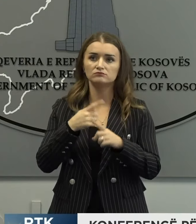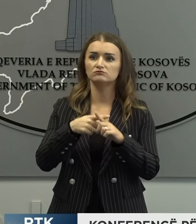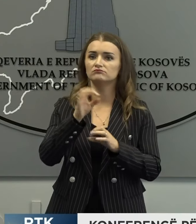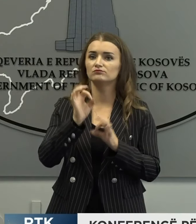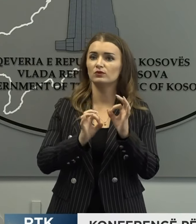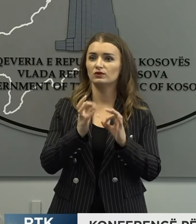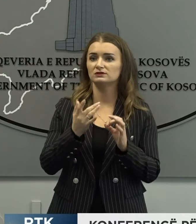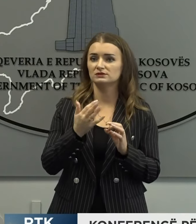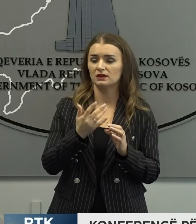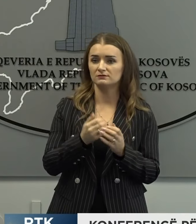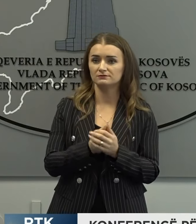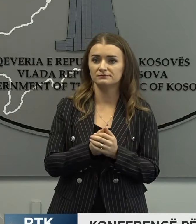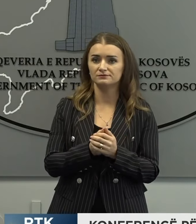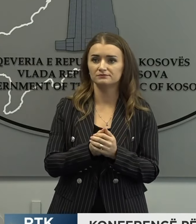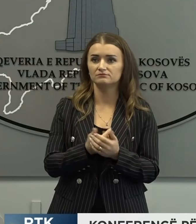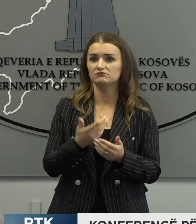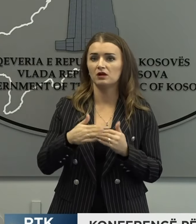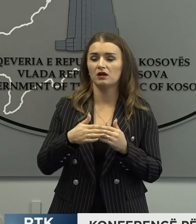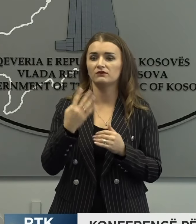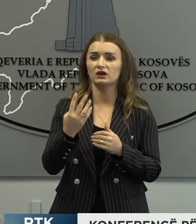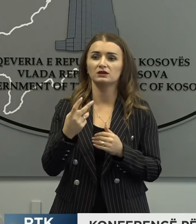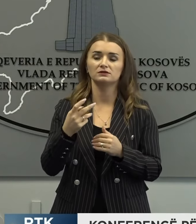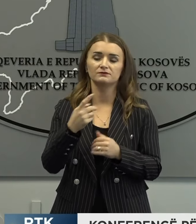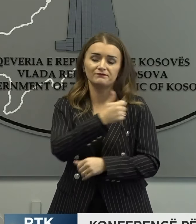dhe kthehen për një periudhë 40 vjeqare.